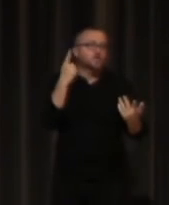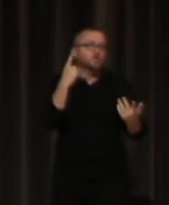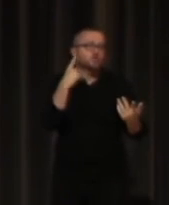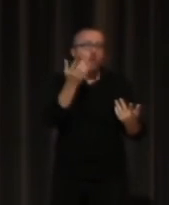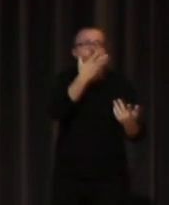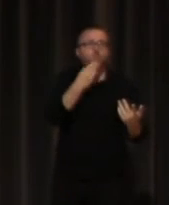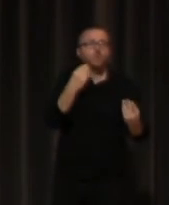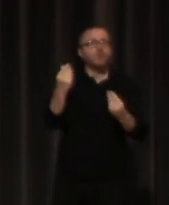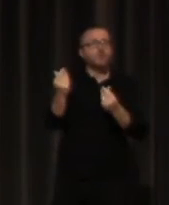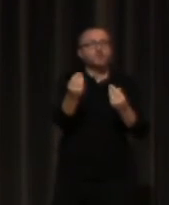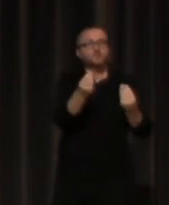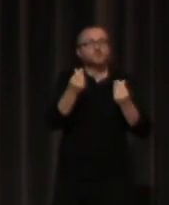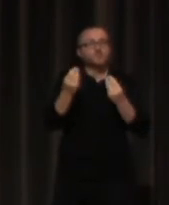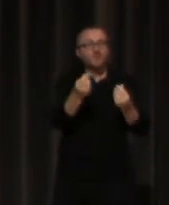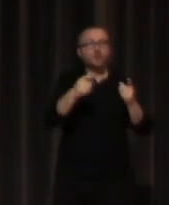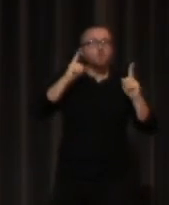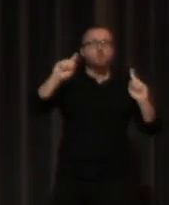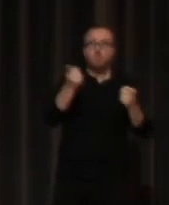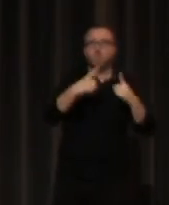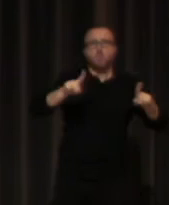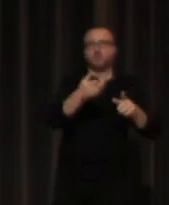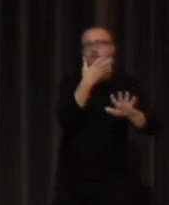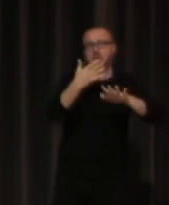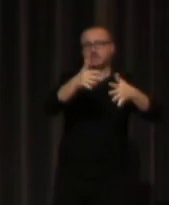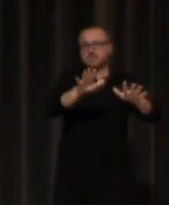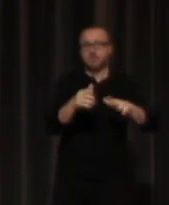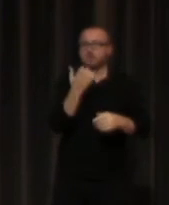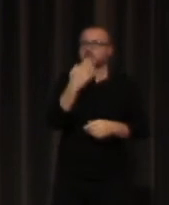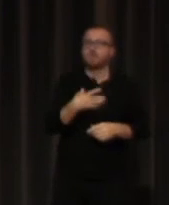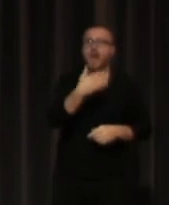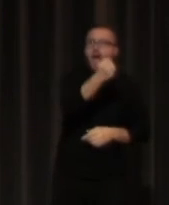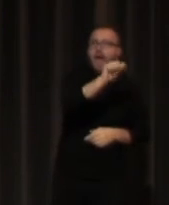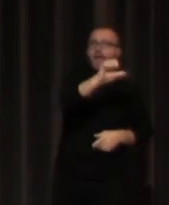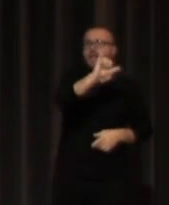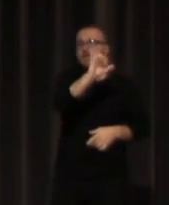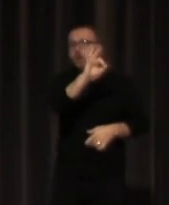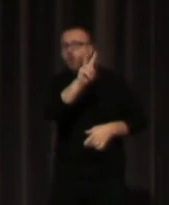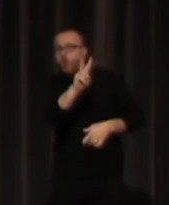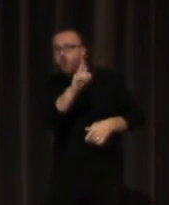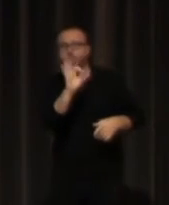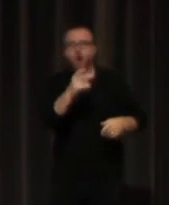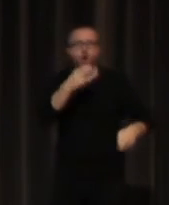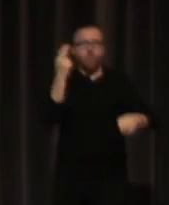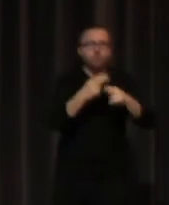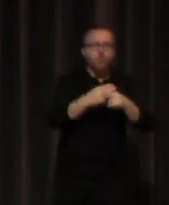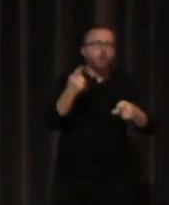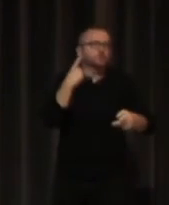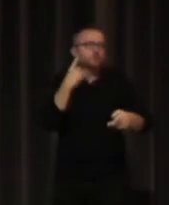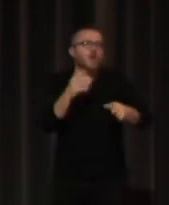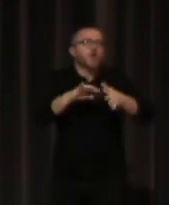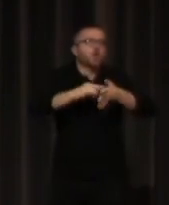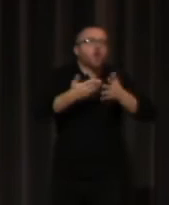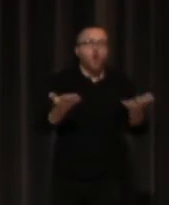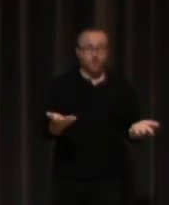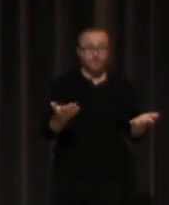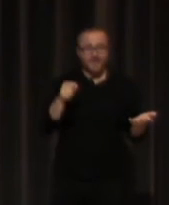molts sorolls, moltes vocals, etc. Tot això pot tenir el seu valor. Així és que